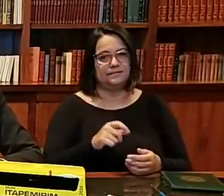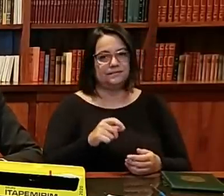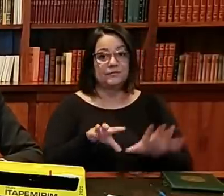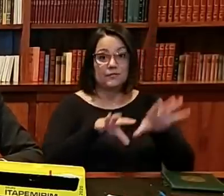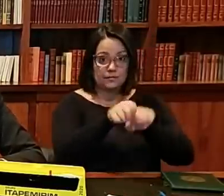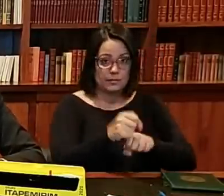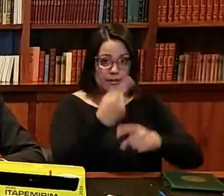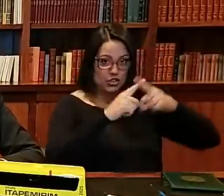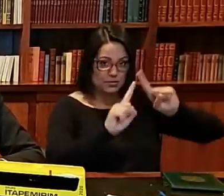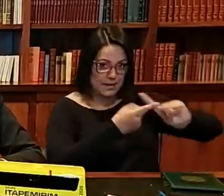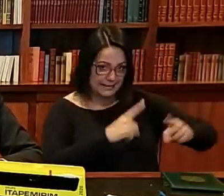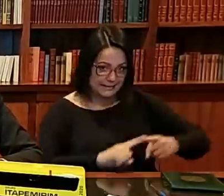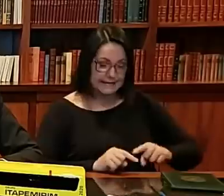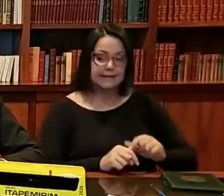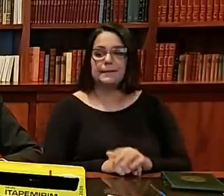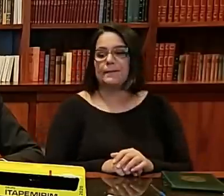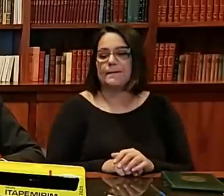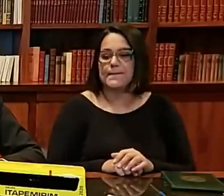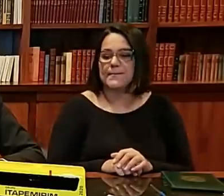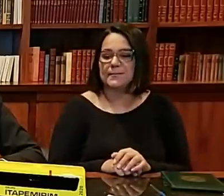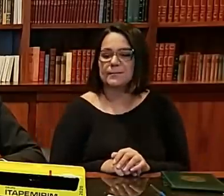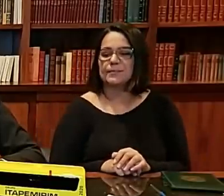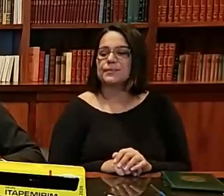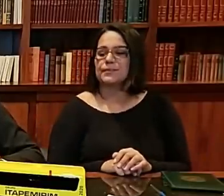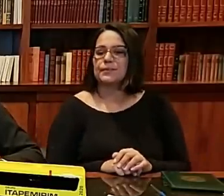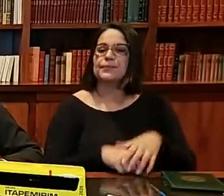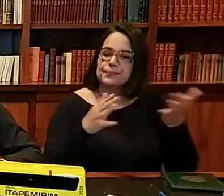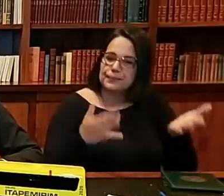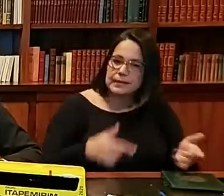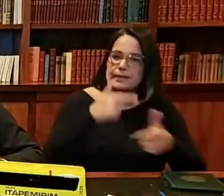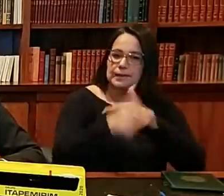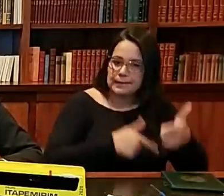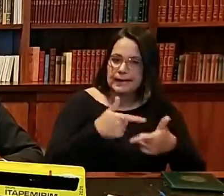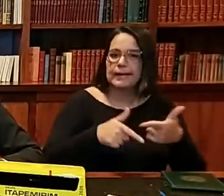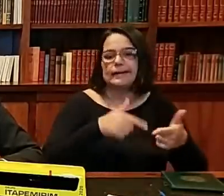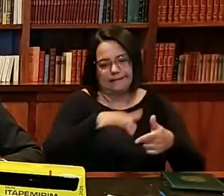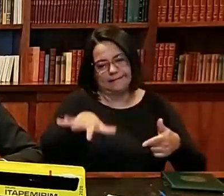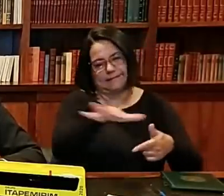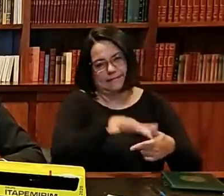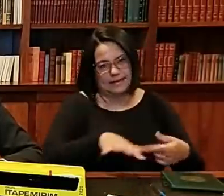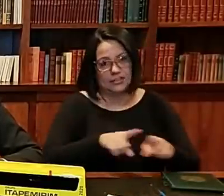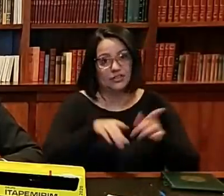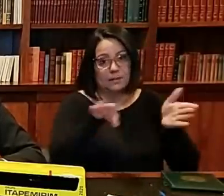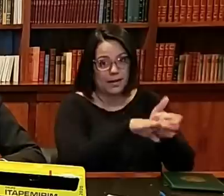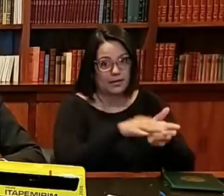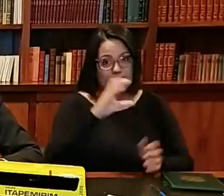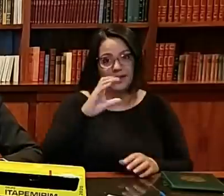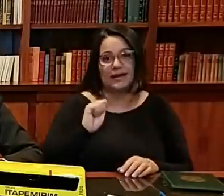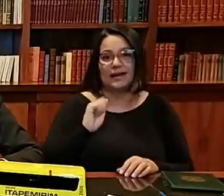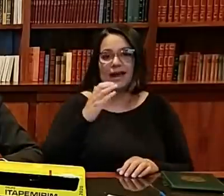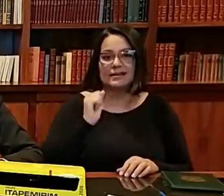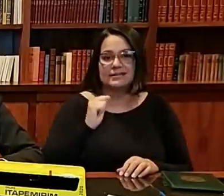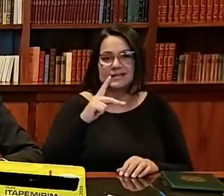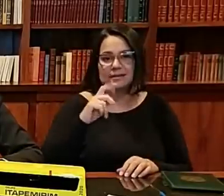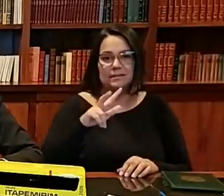o retorno dessas viagens, logicamente outras coisas, trabalhamos na resenha também, paramos em Caçapava Velha. Ô